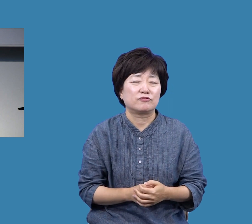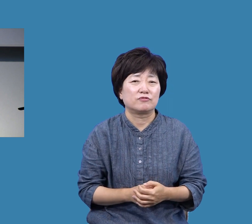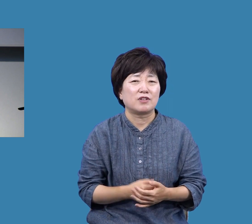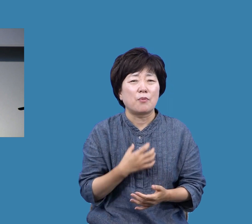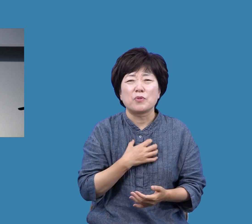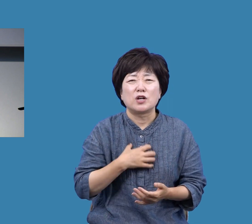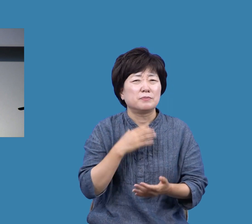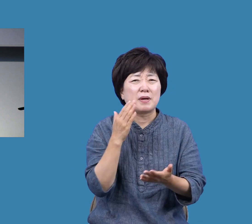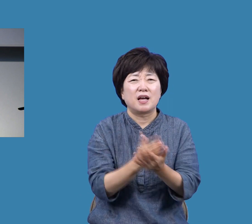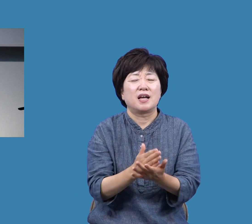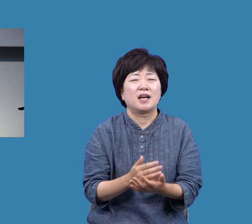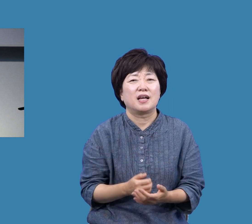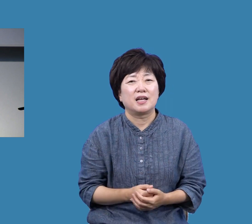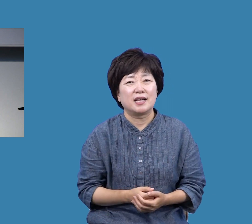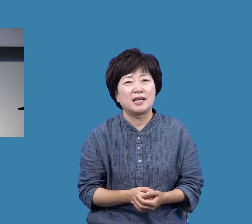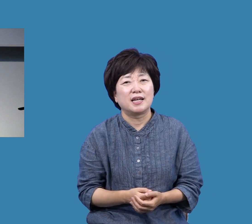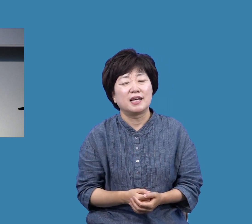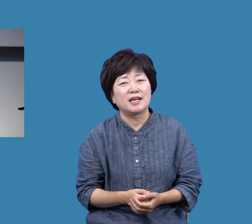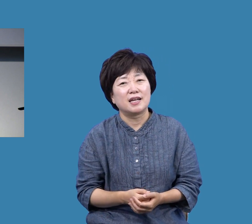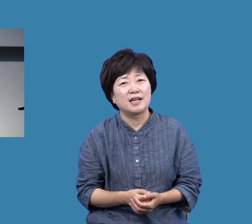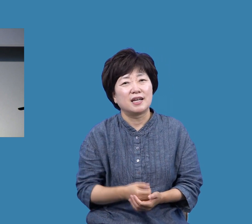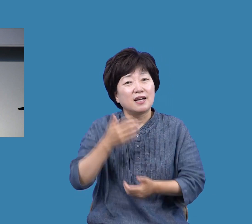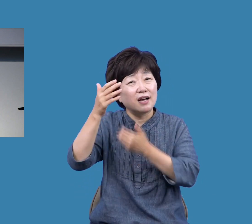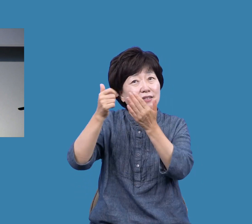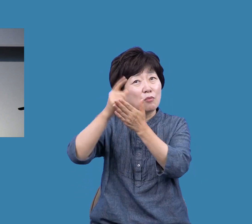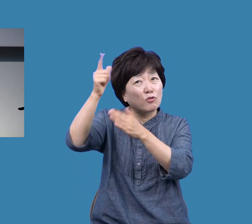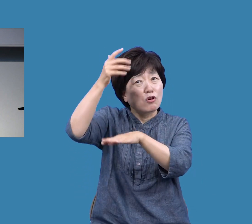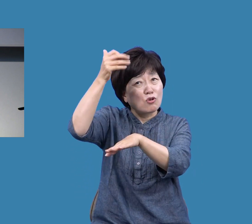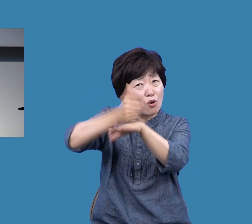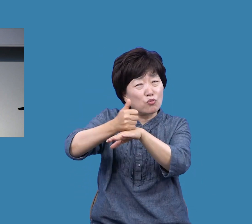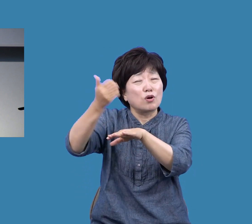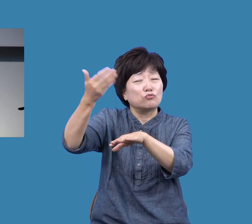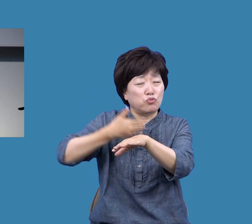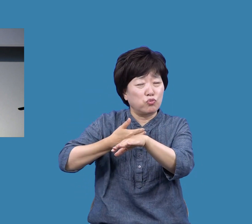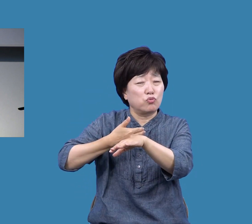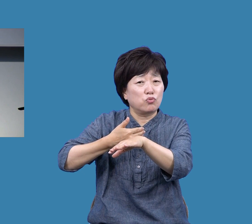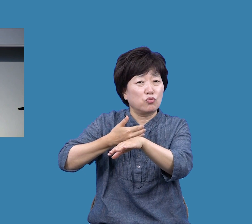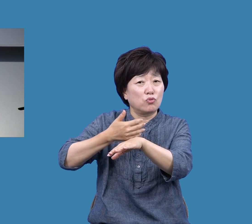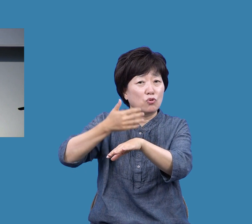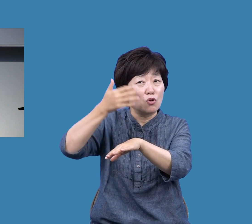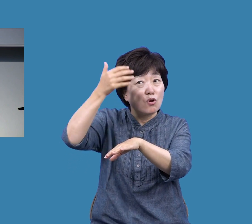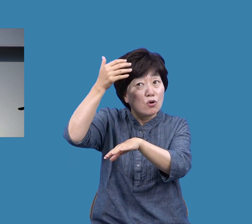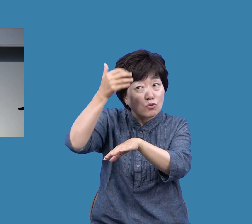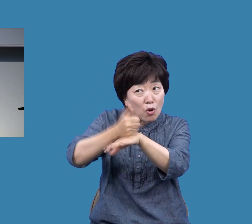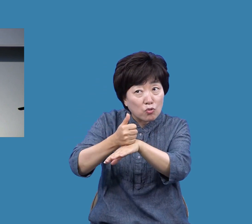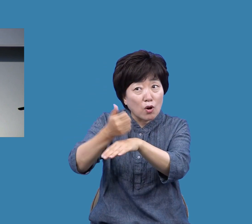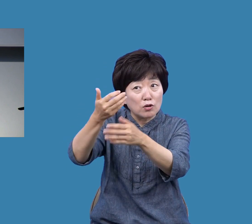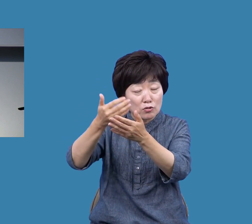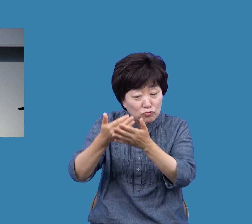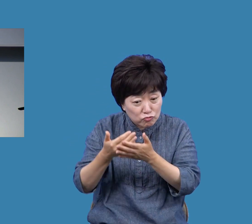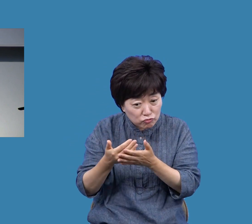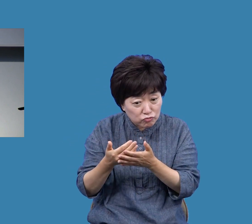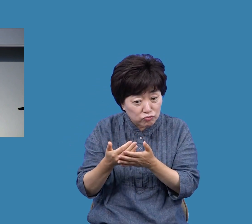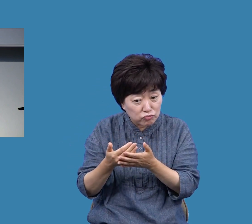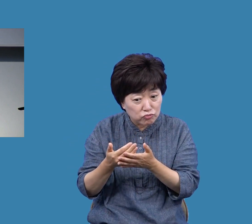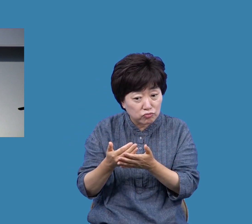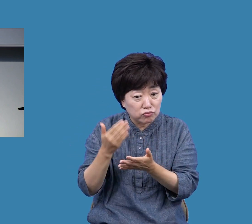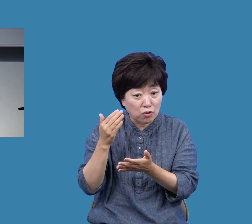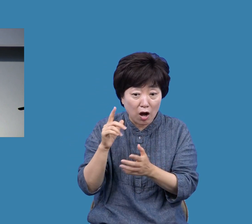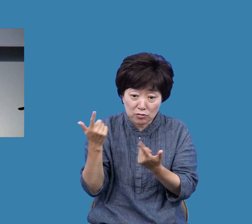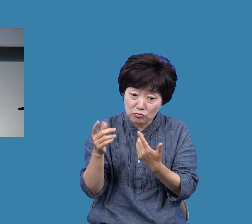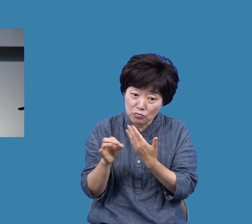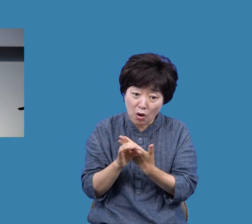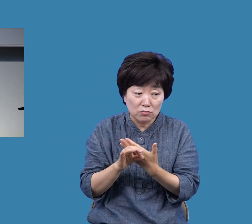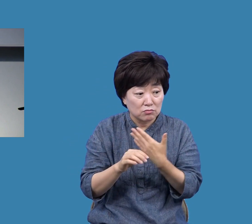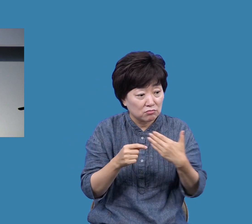염려하지 말라고. 그럼 하나님 결과를 주시겠지. 결과 안 주시면 이게 아니고 다른 거라 그러시는구나. 그것도